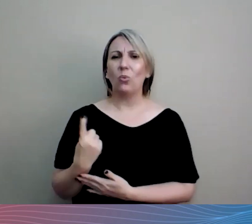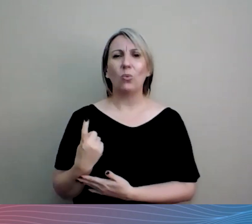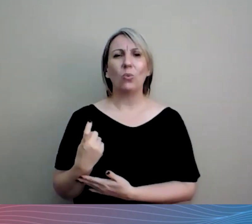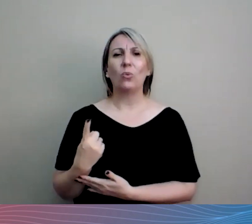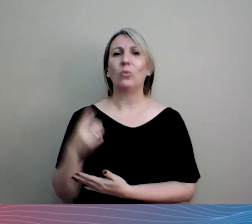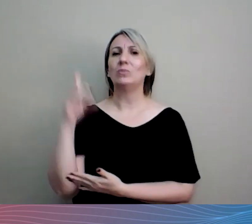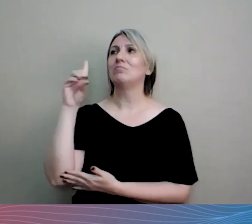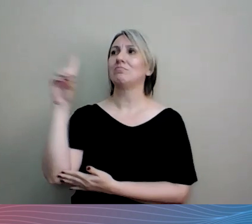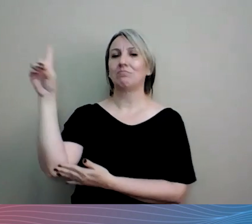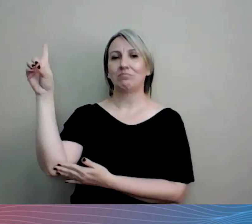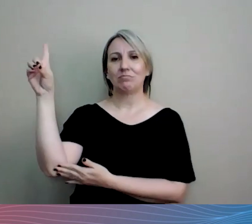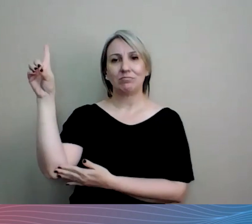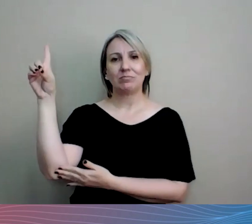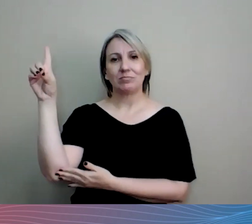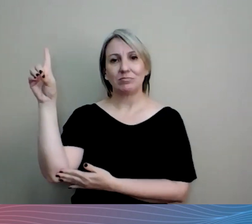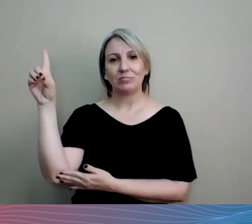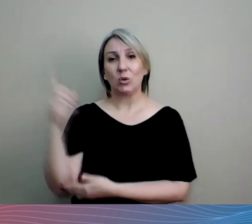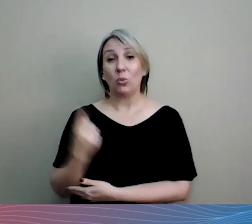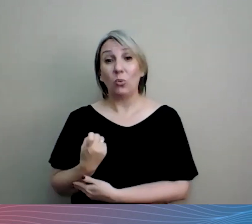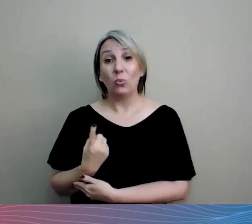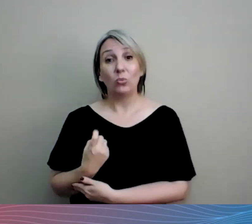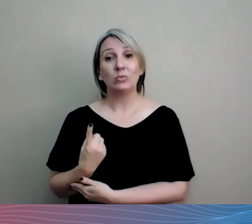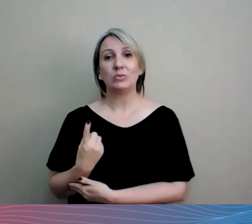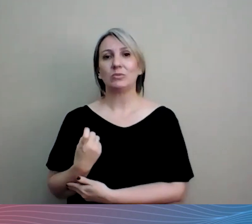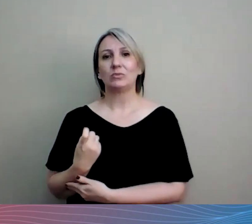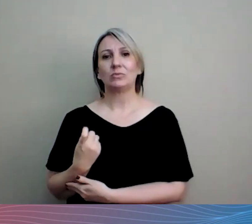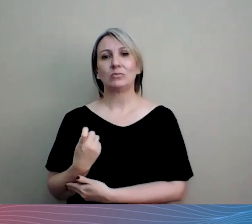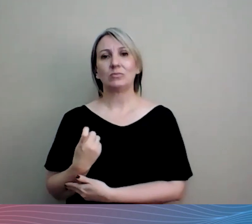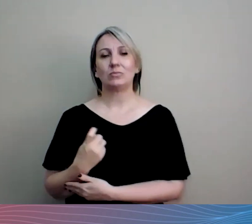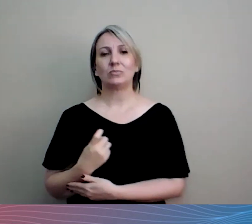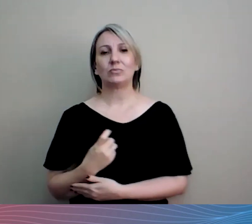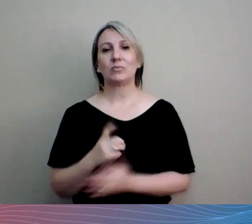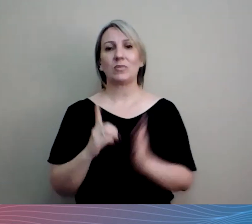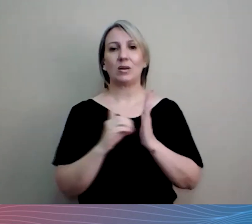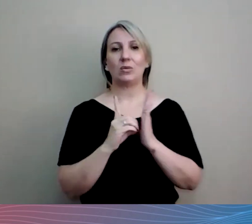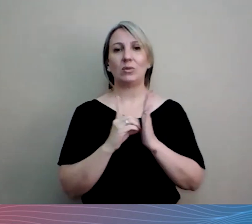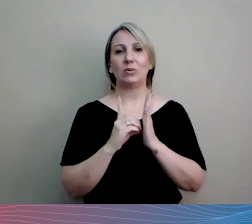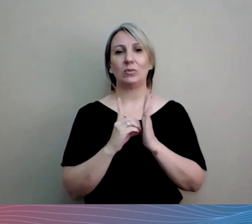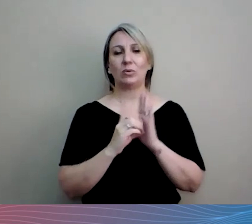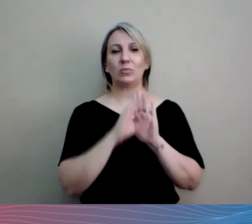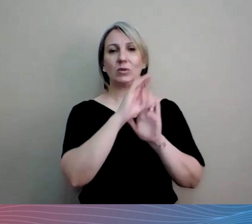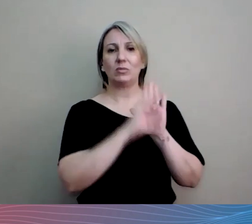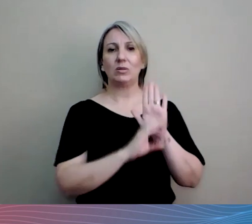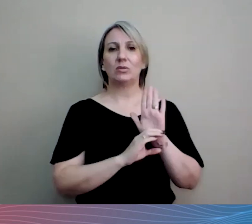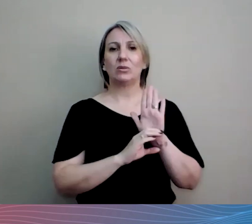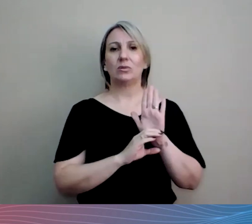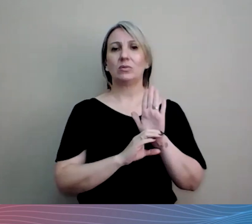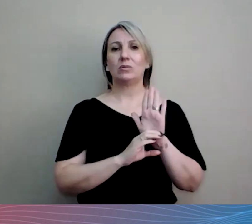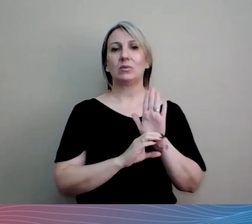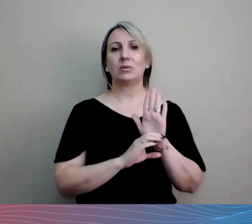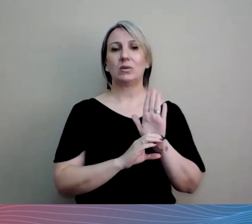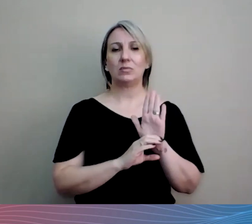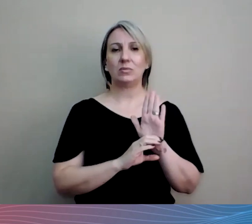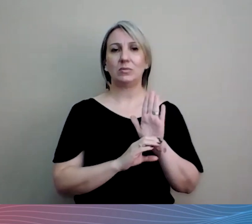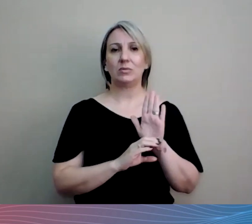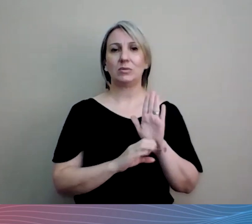Deus. O Deus único. Deuteronômio 6,4. Dá uma olhada. Deuteronômio. Essa é a base